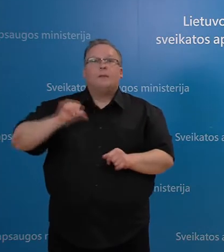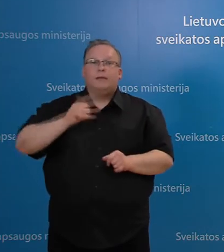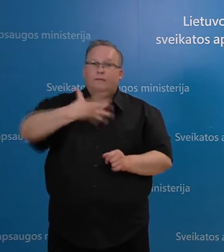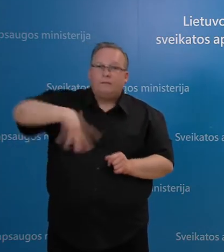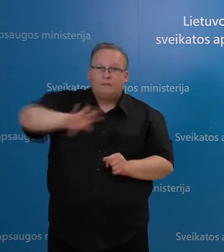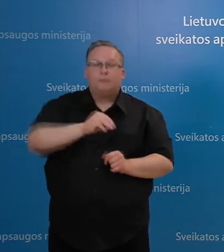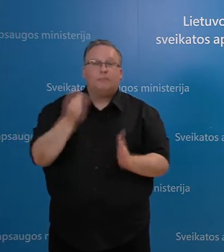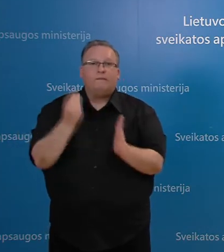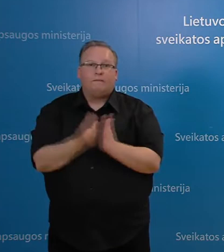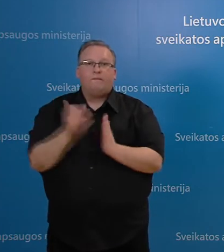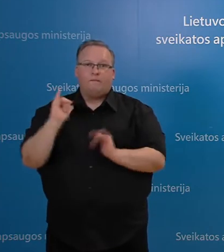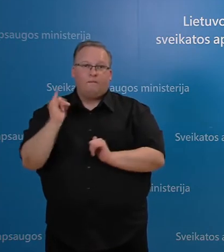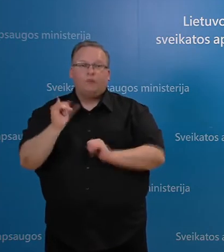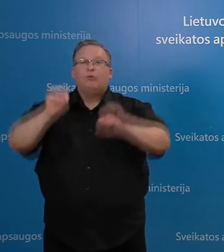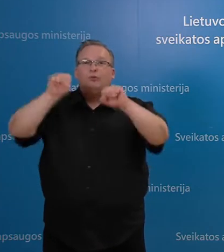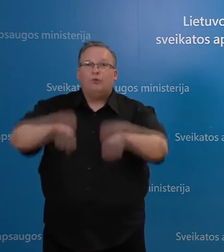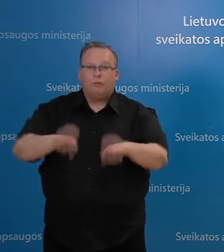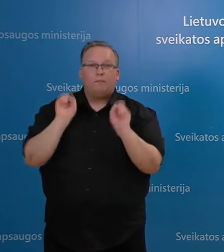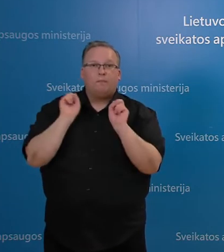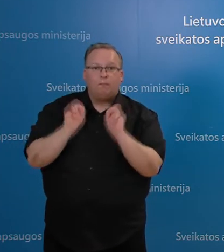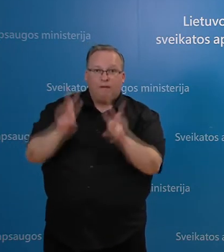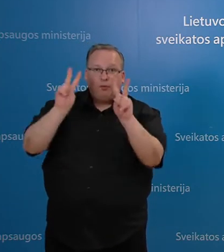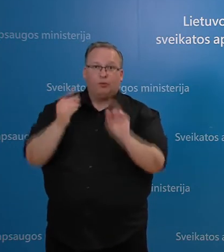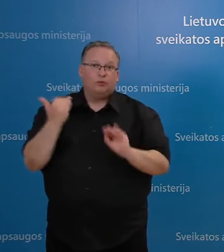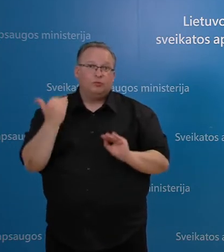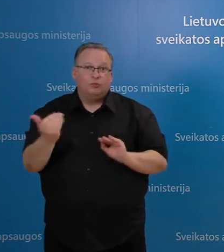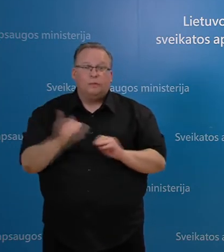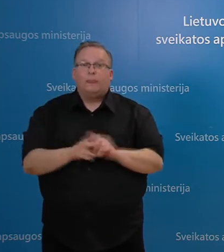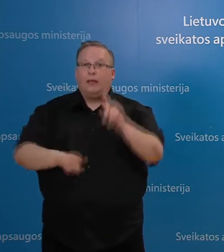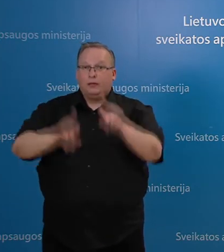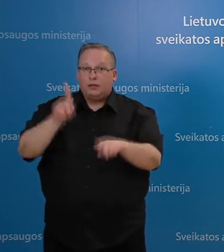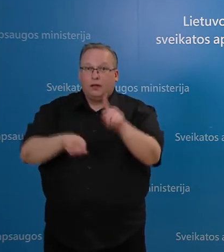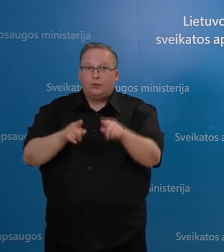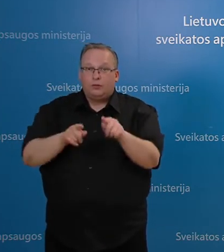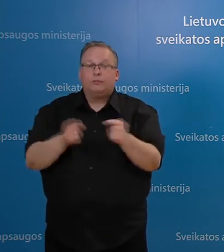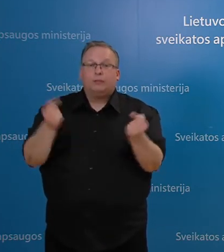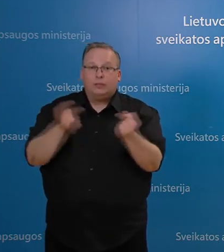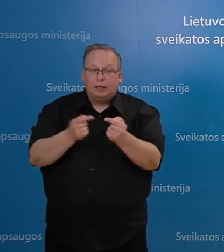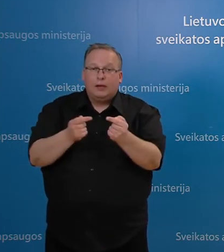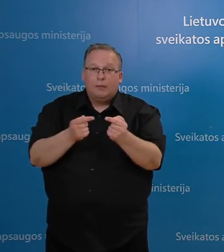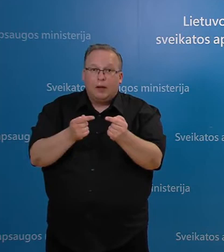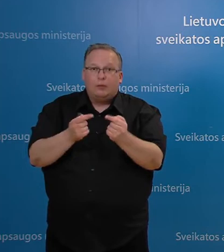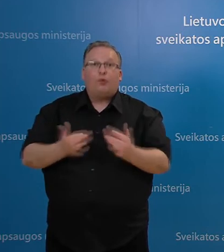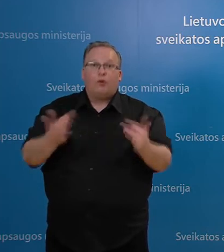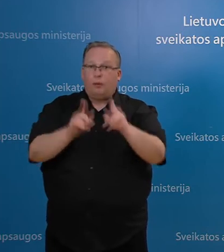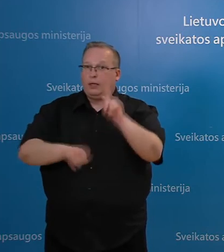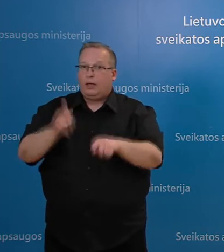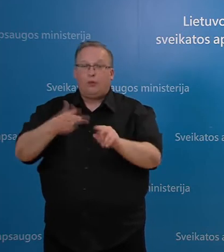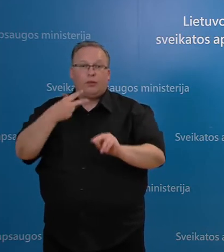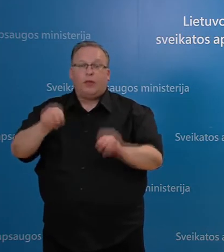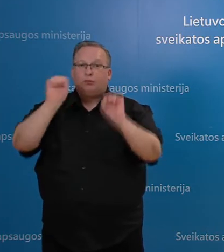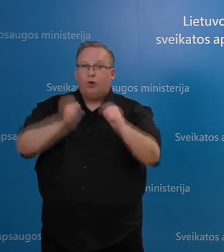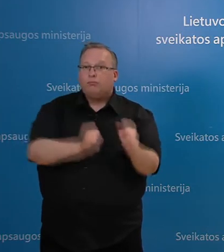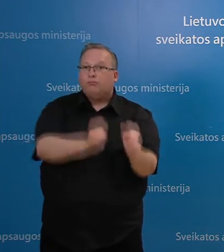mes įsivertintume galima rizika ir, na, tiesiog, jeigu jinai primtina, organizuotume, jeigu ne ir galime atidėti